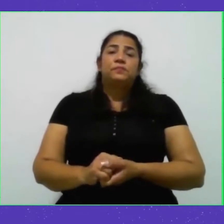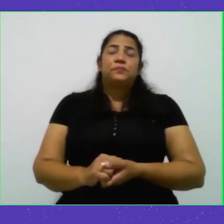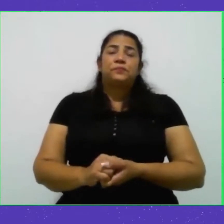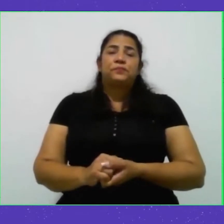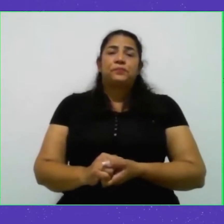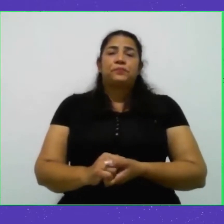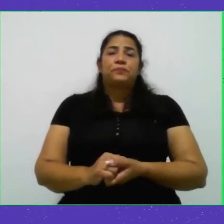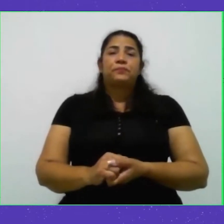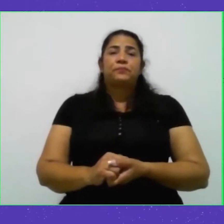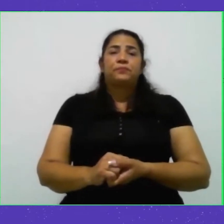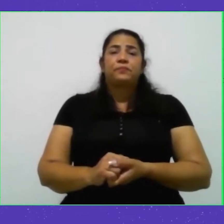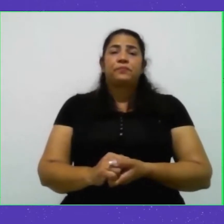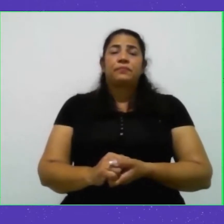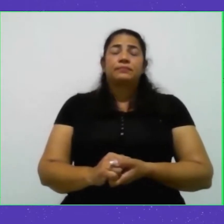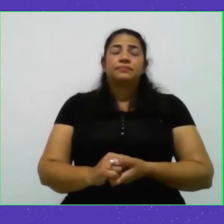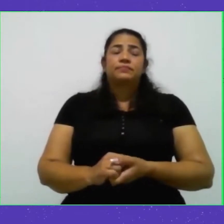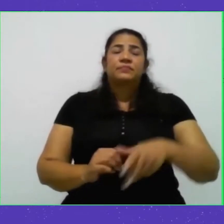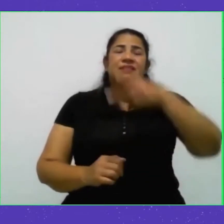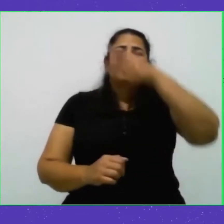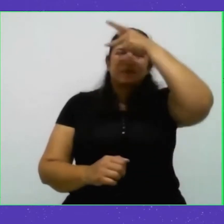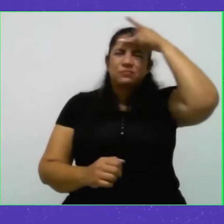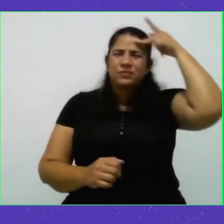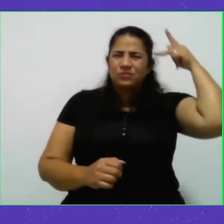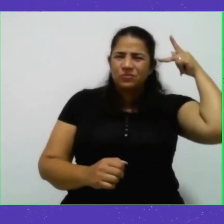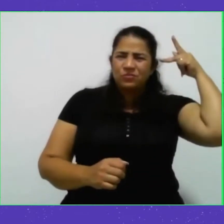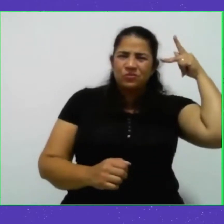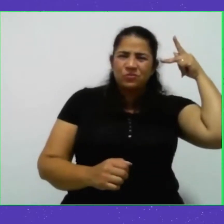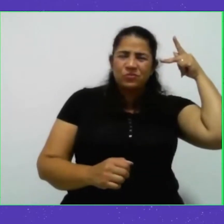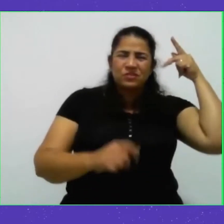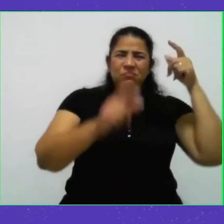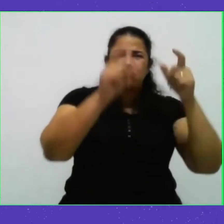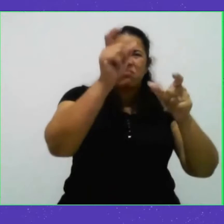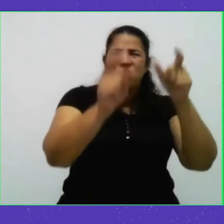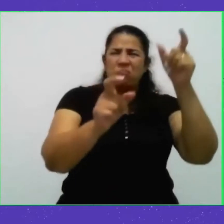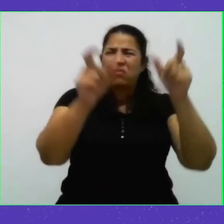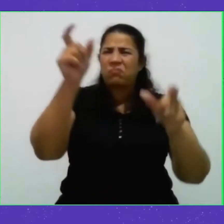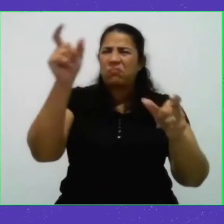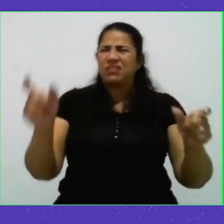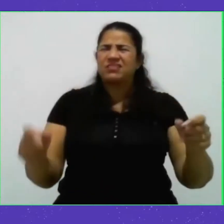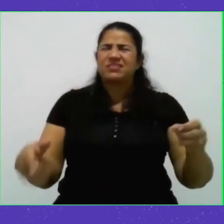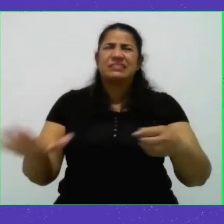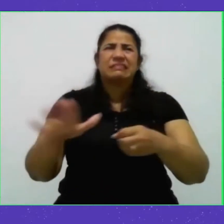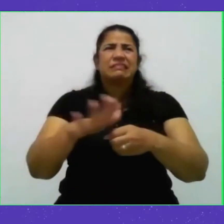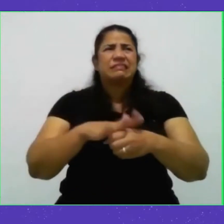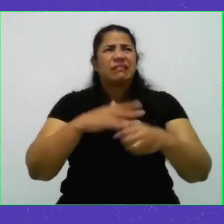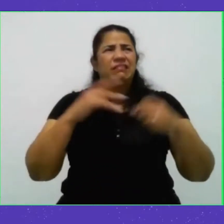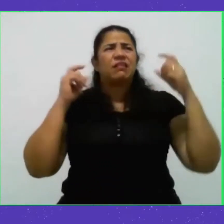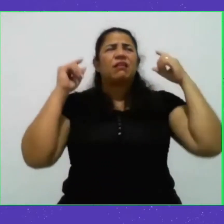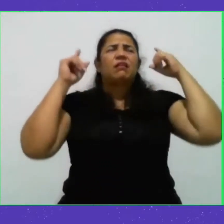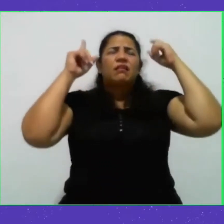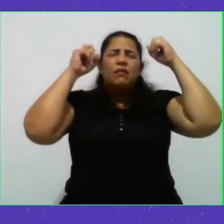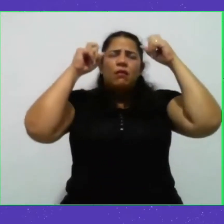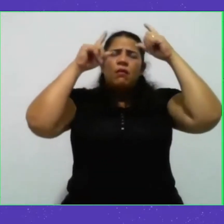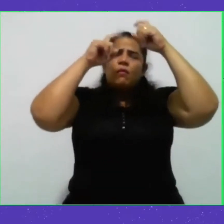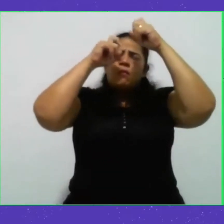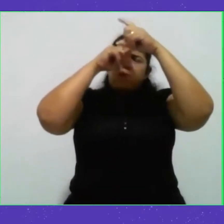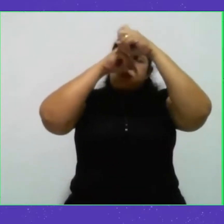essas pessoas estão cheias de dificuldades. E eu e você podemos